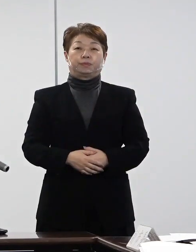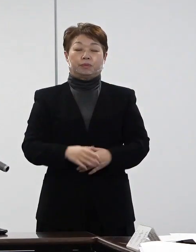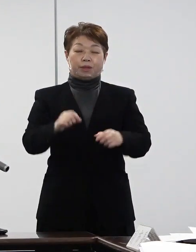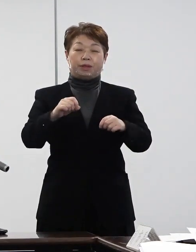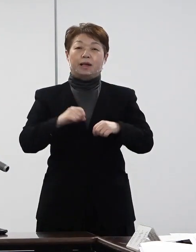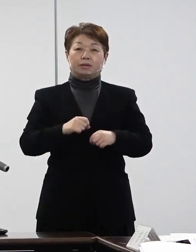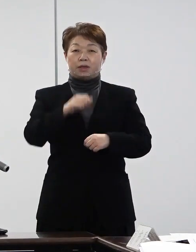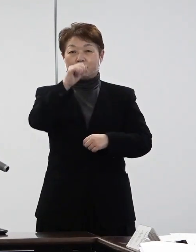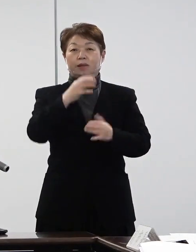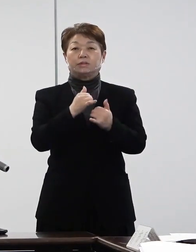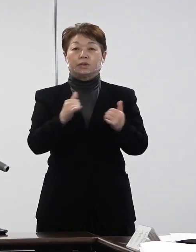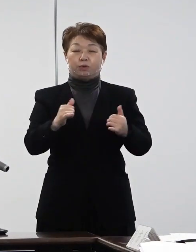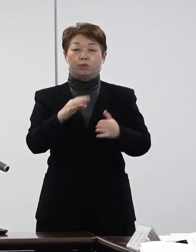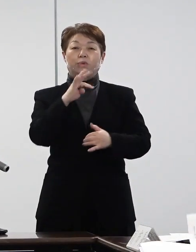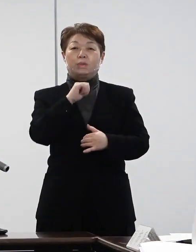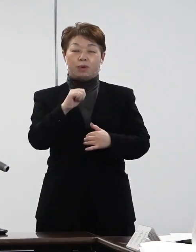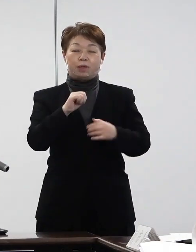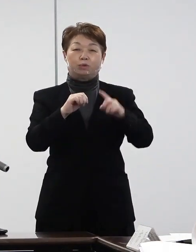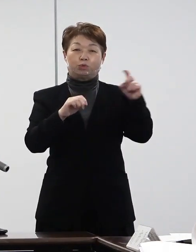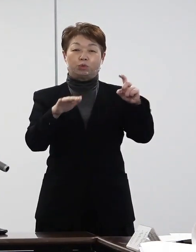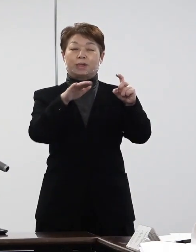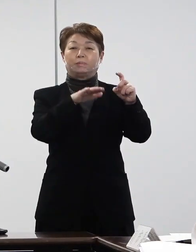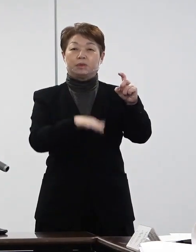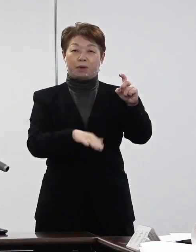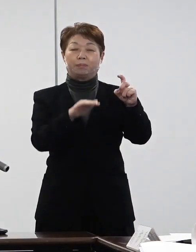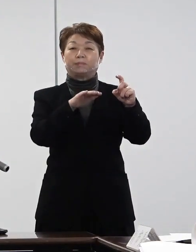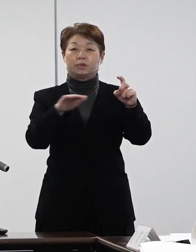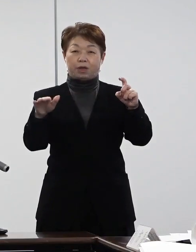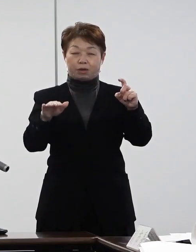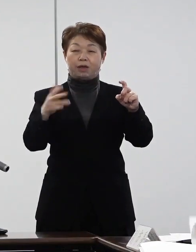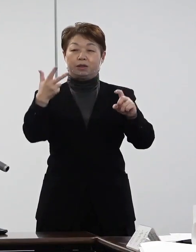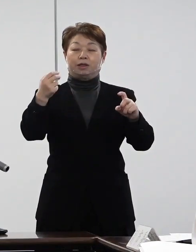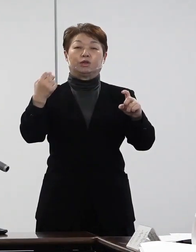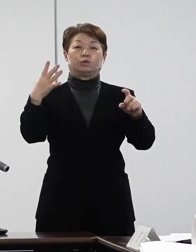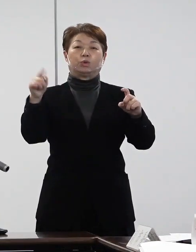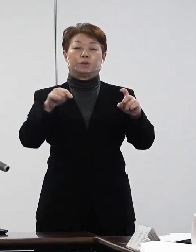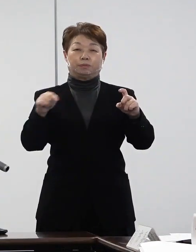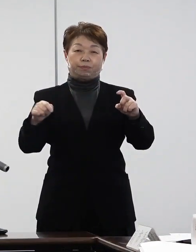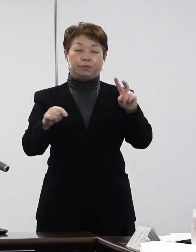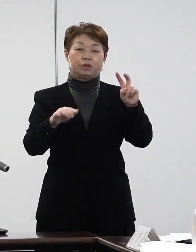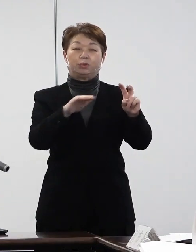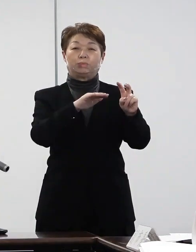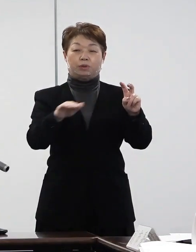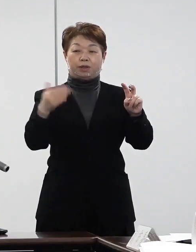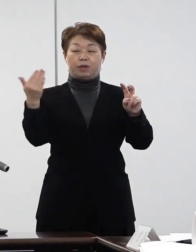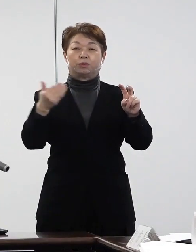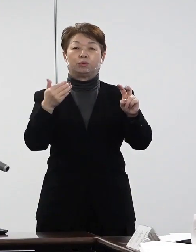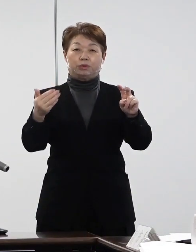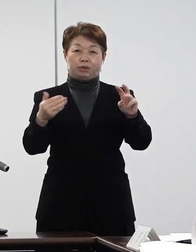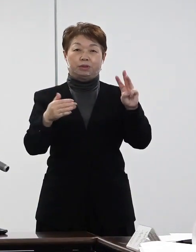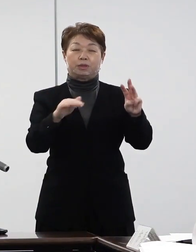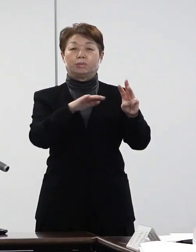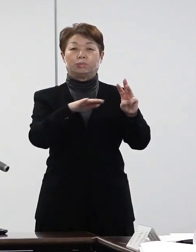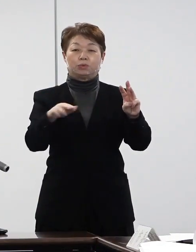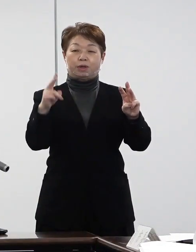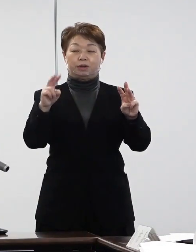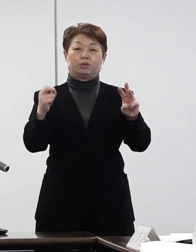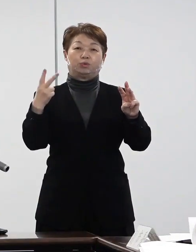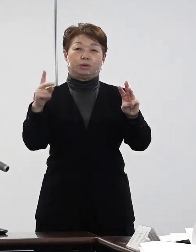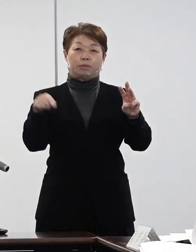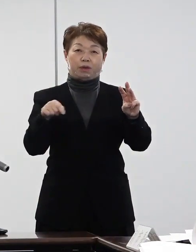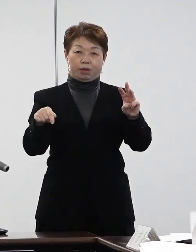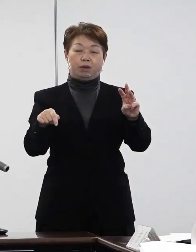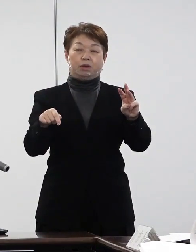染患者の年代は10歳未満10代74名、20代9名、30代22